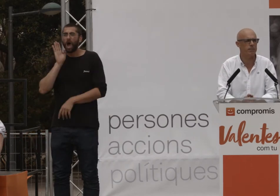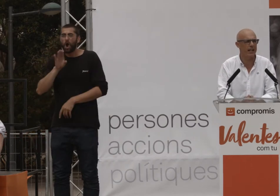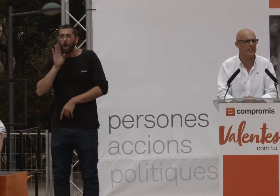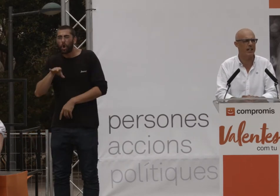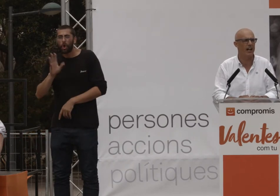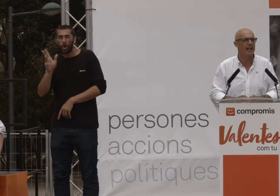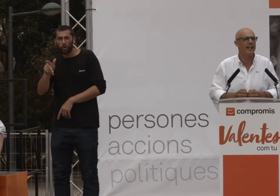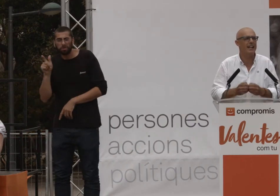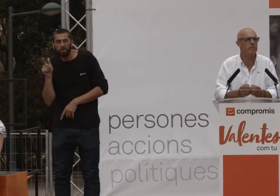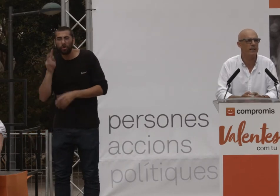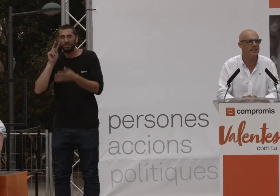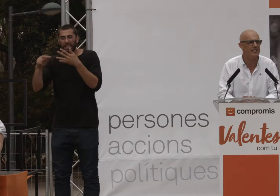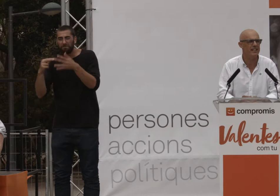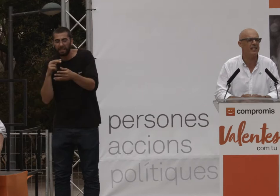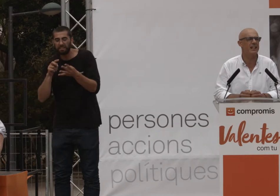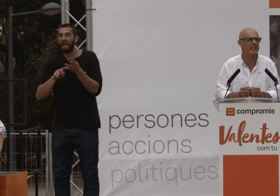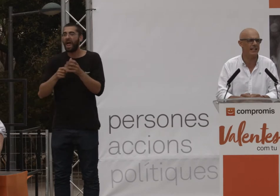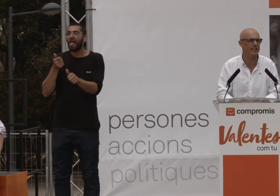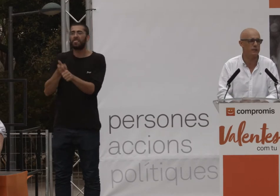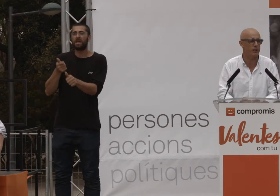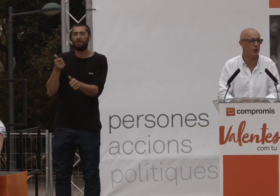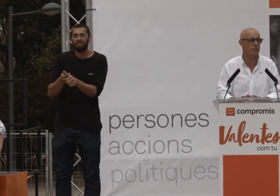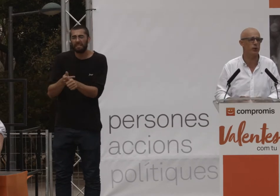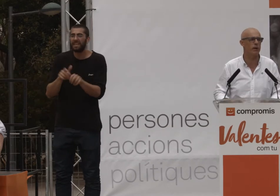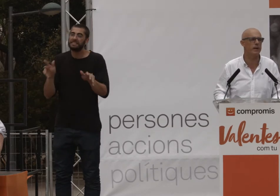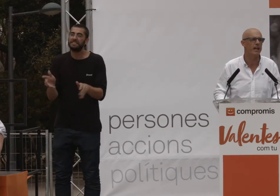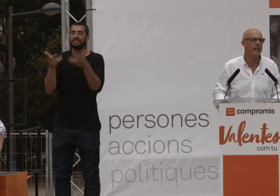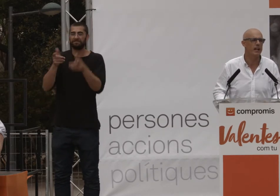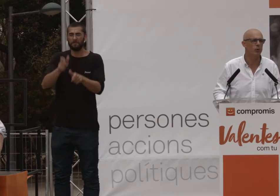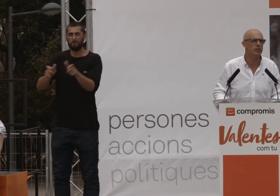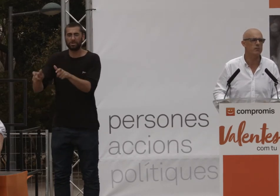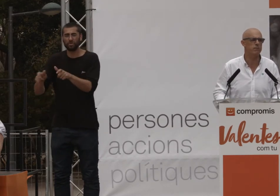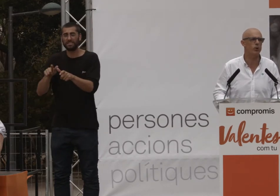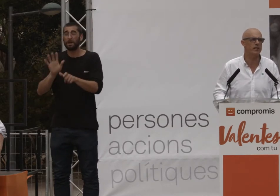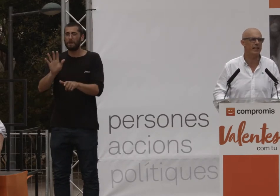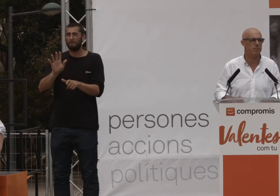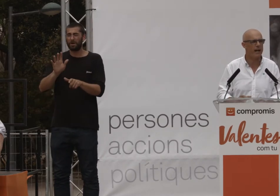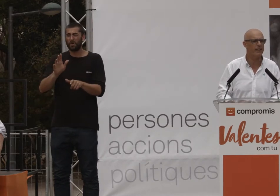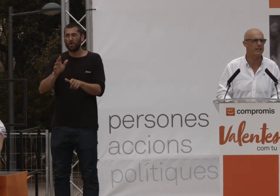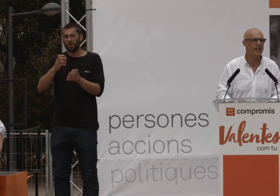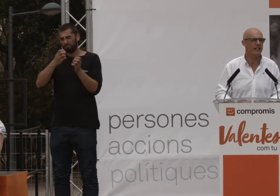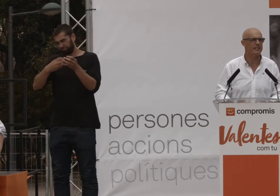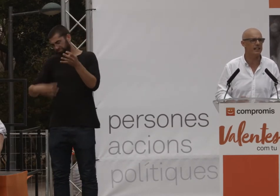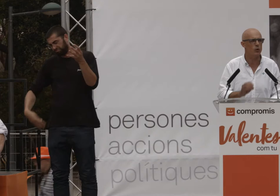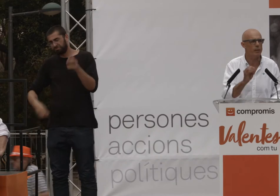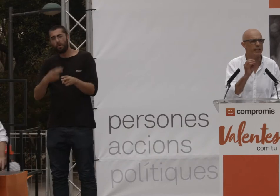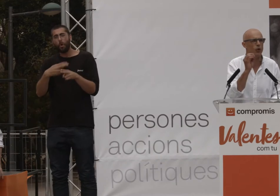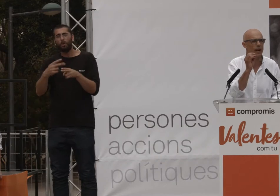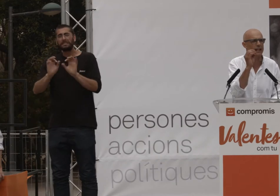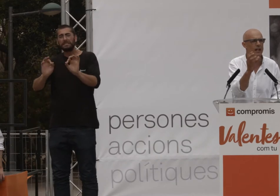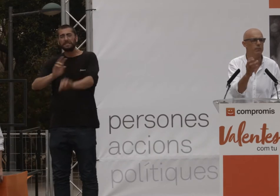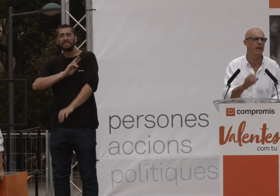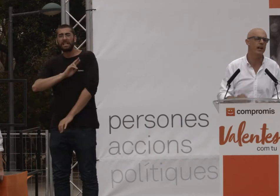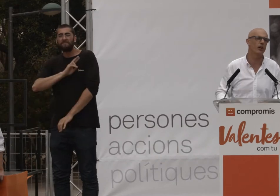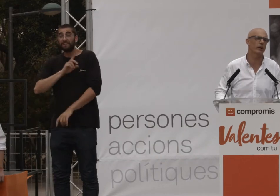la transparència, en la dependència i en el rescat de les persones, però també en moltíssimes polítiques verdes que estan d'alguna manera